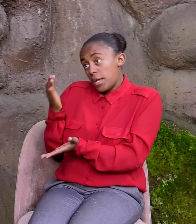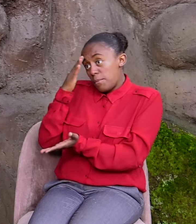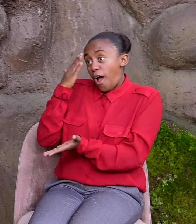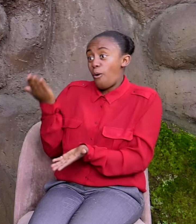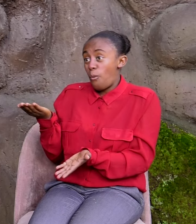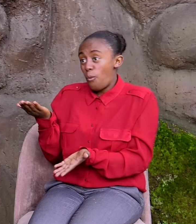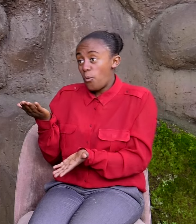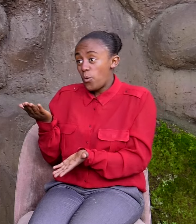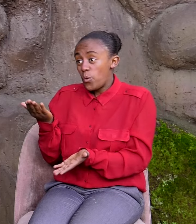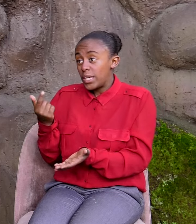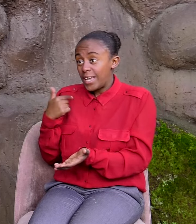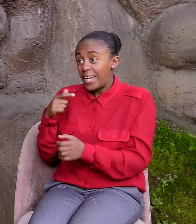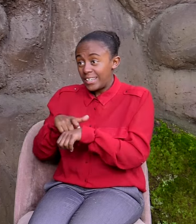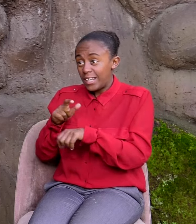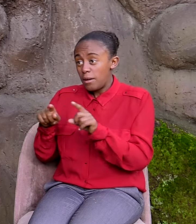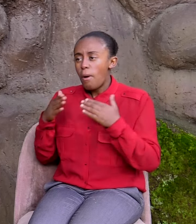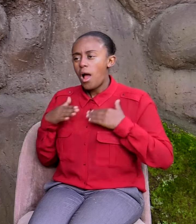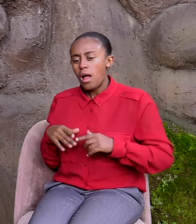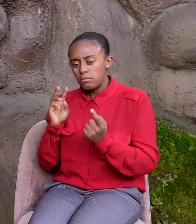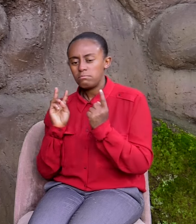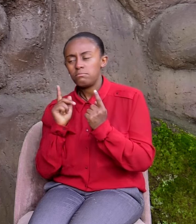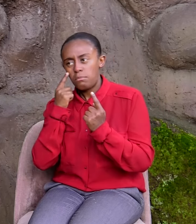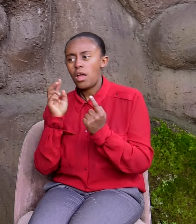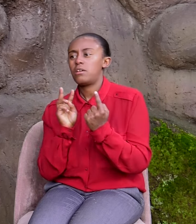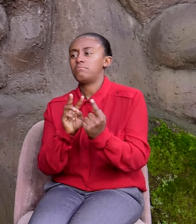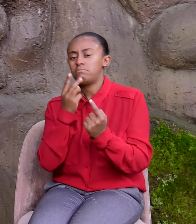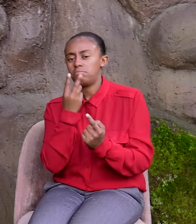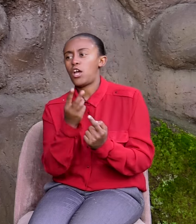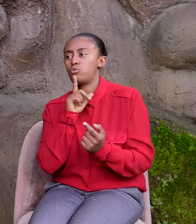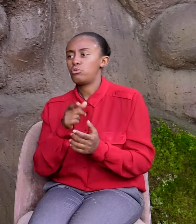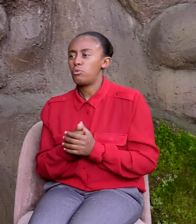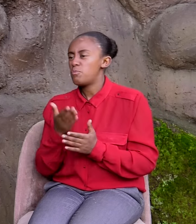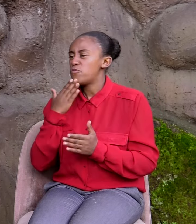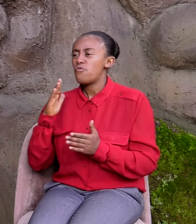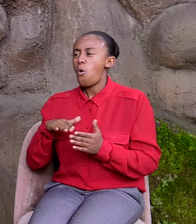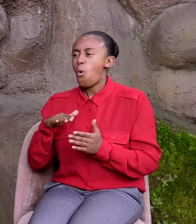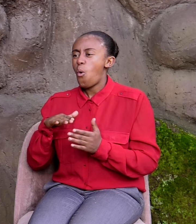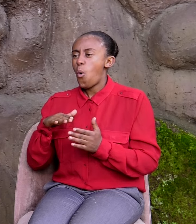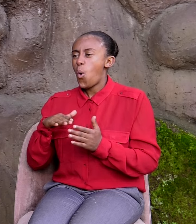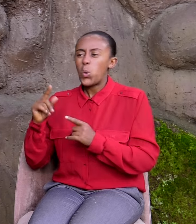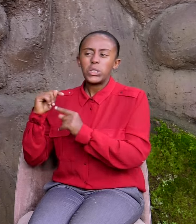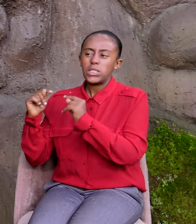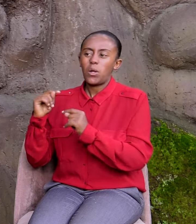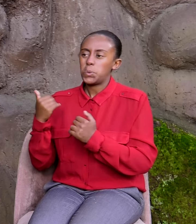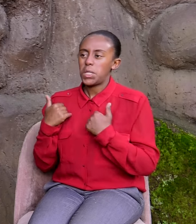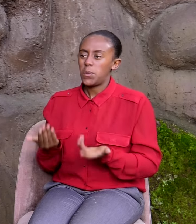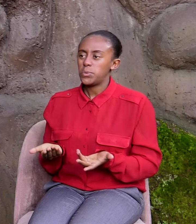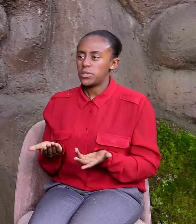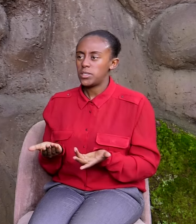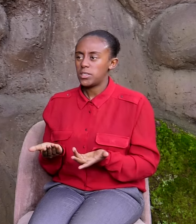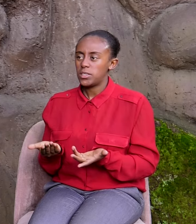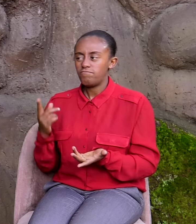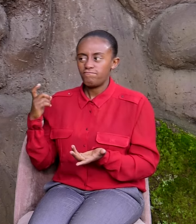የምናውቀው፣ ያኔ ግን በአካል ያየሁት ነው ብዬ አስባለሁና መጥፎ ትዝታዎች ናቸው ያሉኝ እሱን ጊዜ ሳስብ እውነቱን